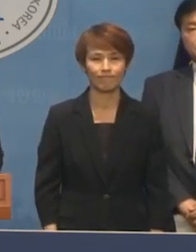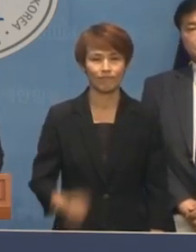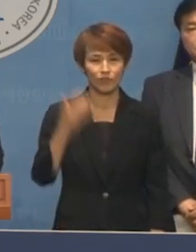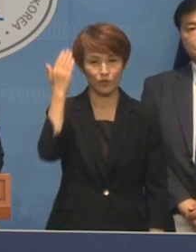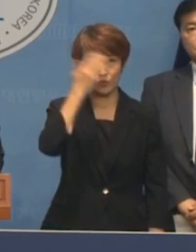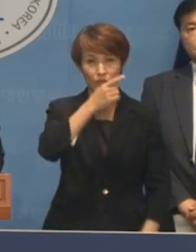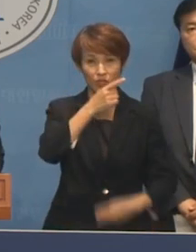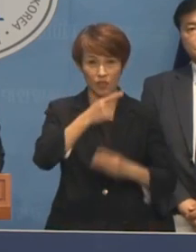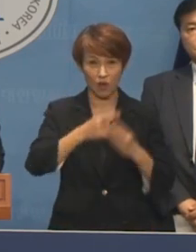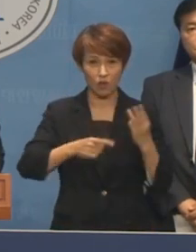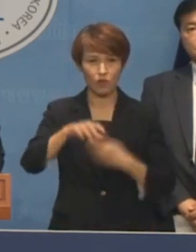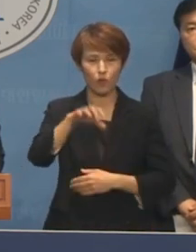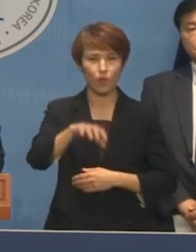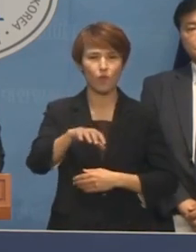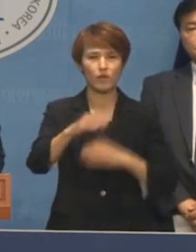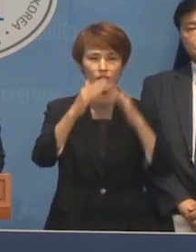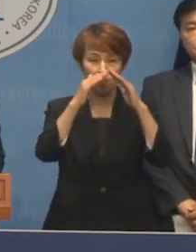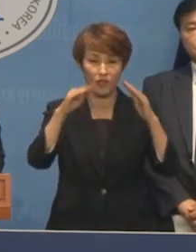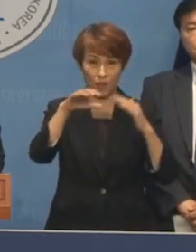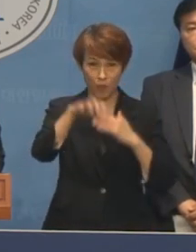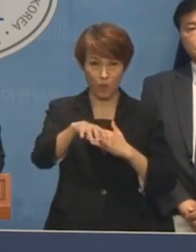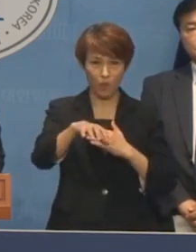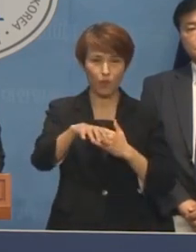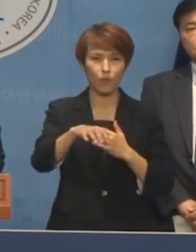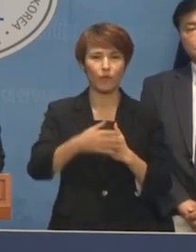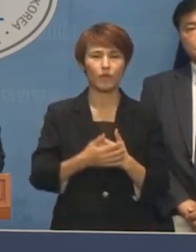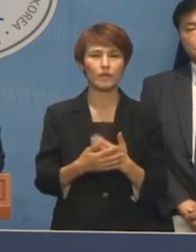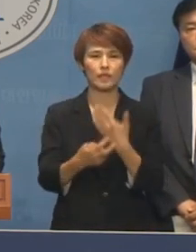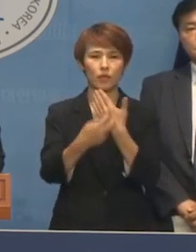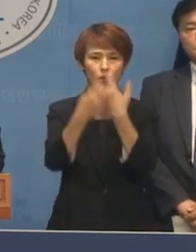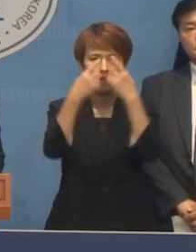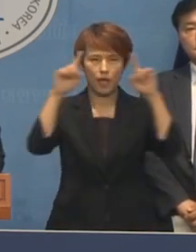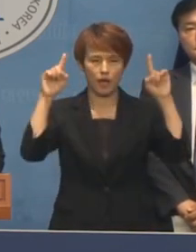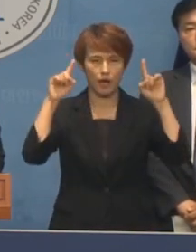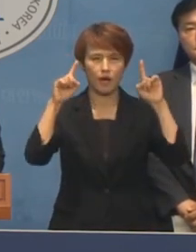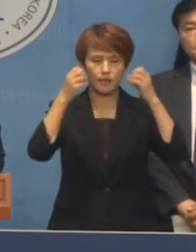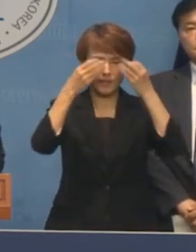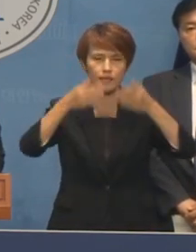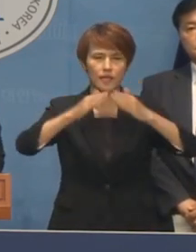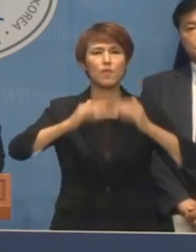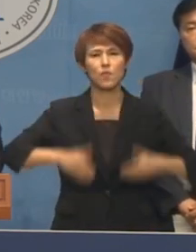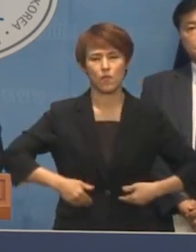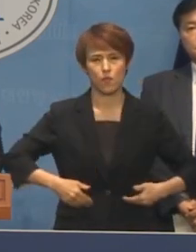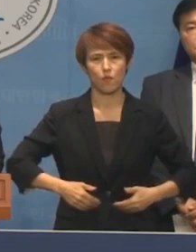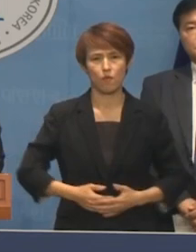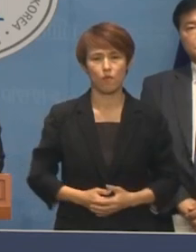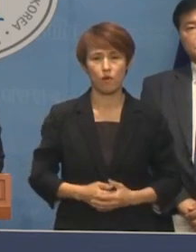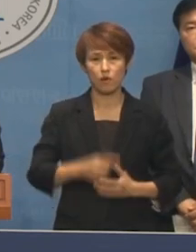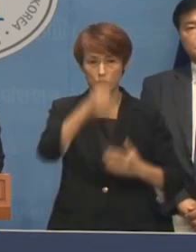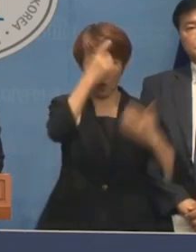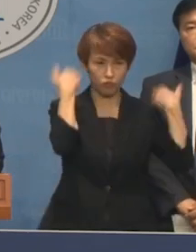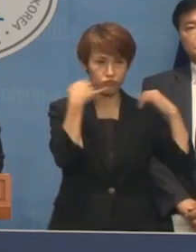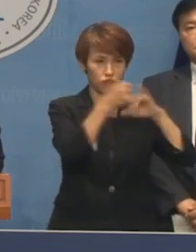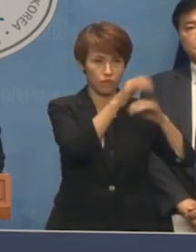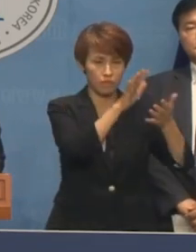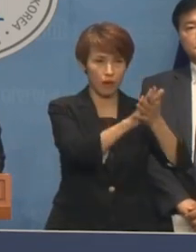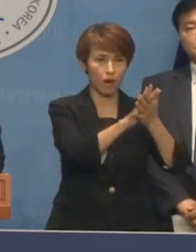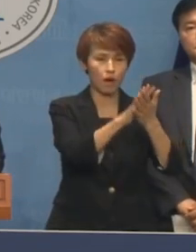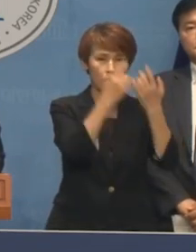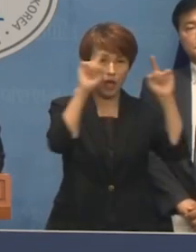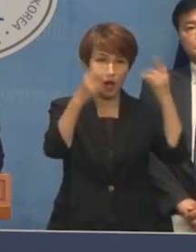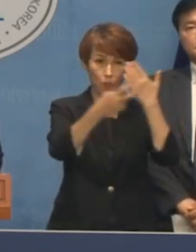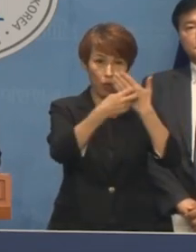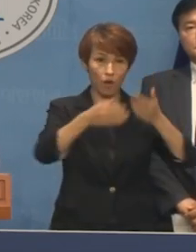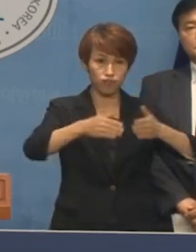순천대학교 의대 신설로 전남 동부권의 취약한 의료 인프라를 개선해야 합니다. 정부가 약속한 대학병원 여수 설치도